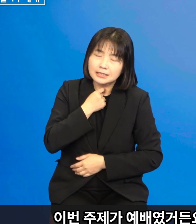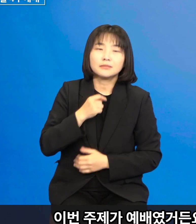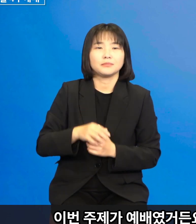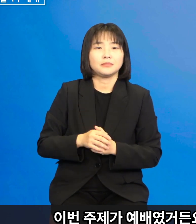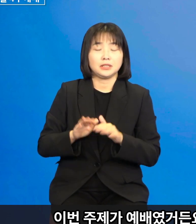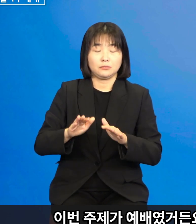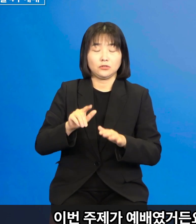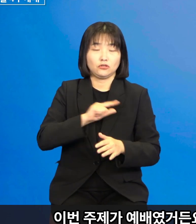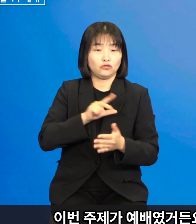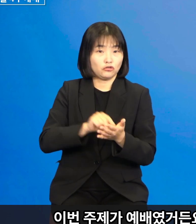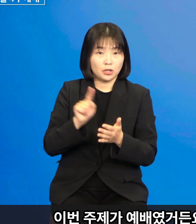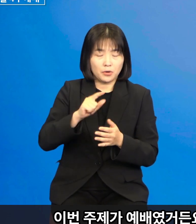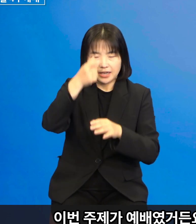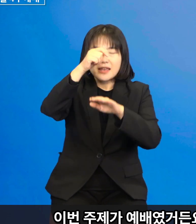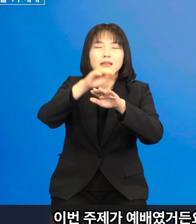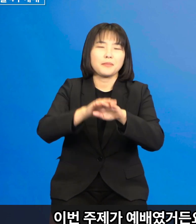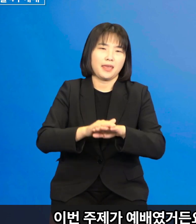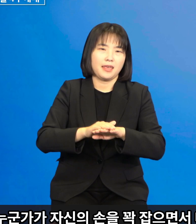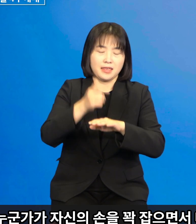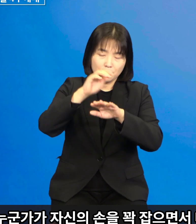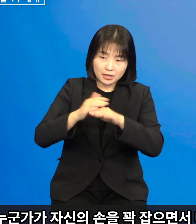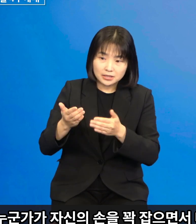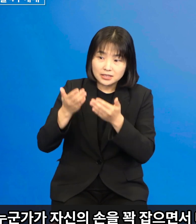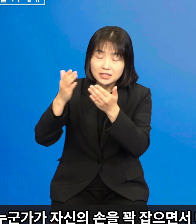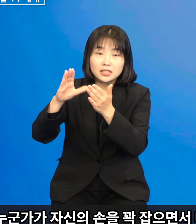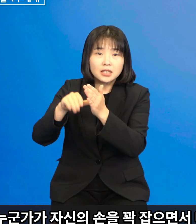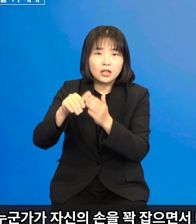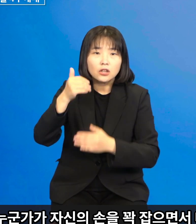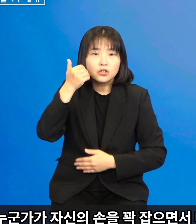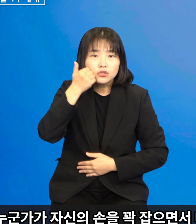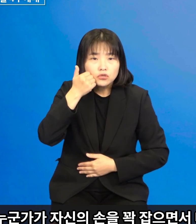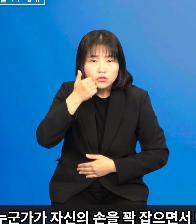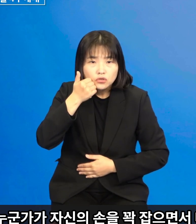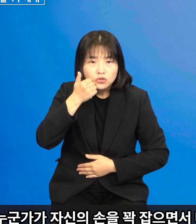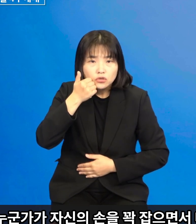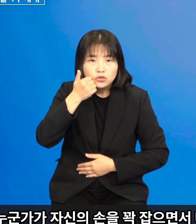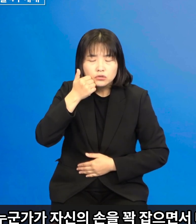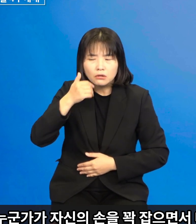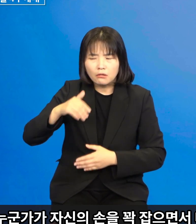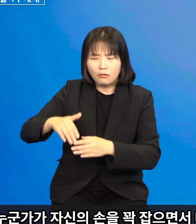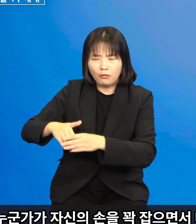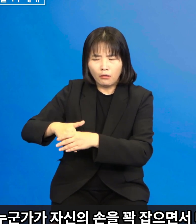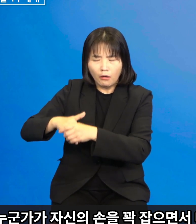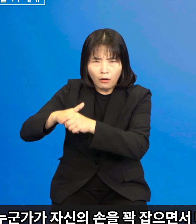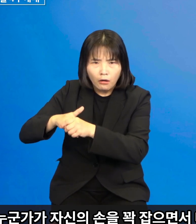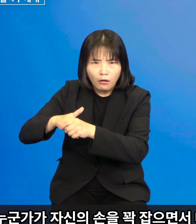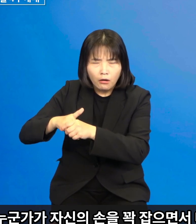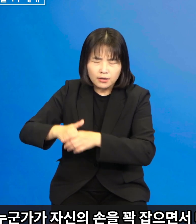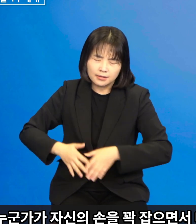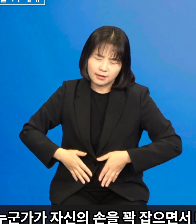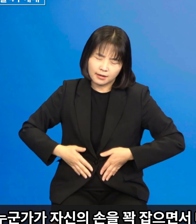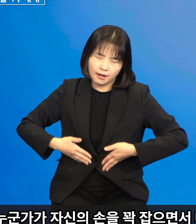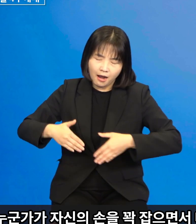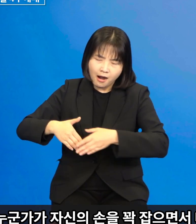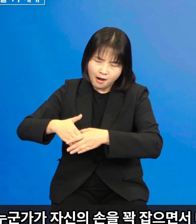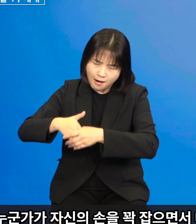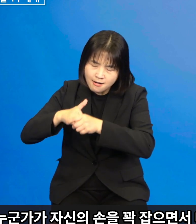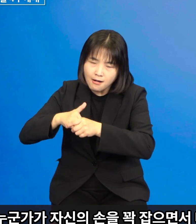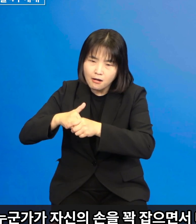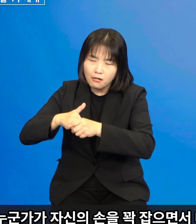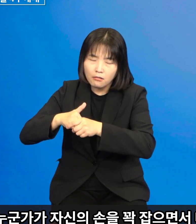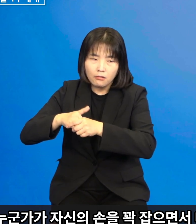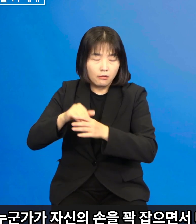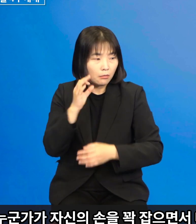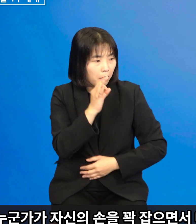주제가 예배였거든요. 그렇게 이제 예배를 드리는데 누군가가 자신의 손을 꽉 잡으면서 따뜻하게, 그걸 딱 보니까